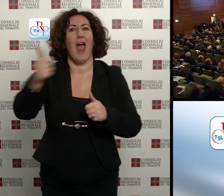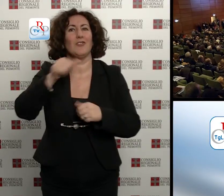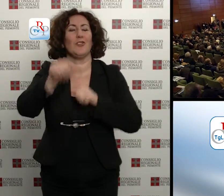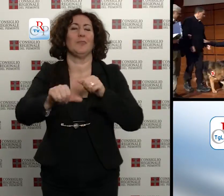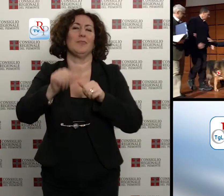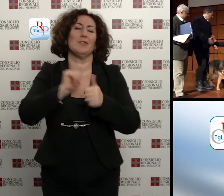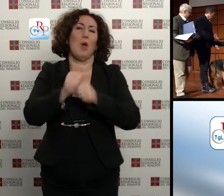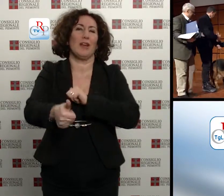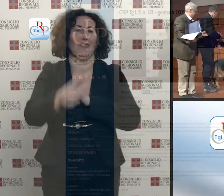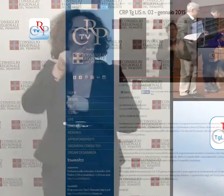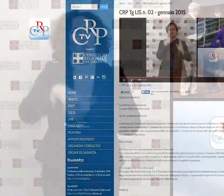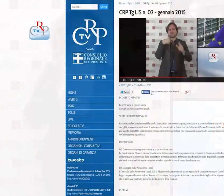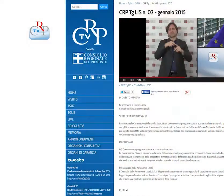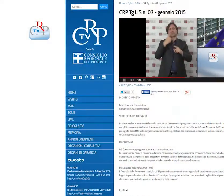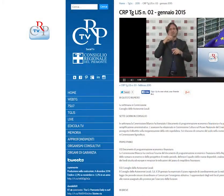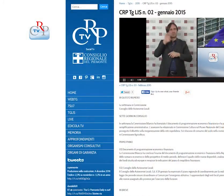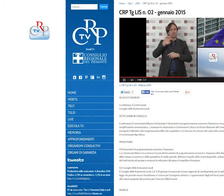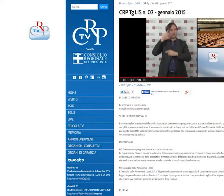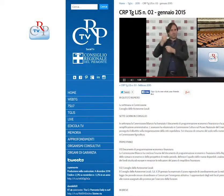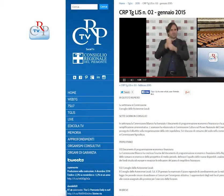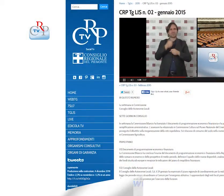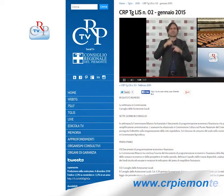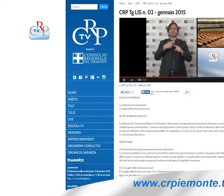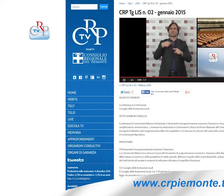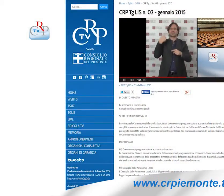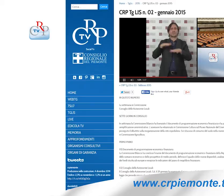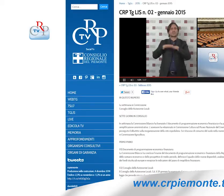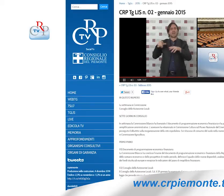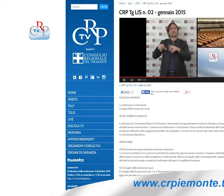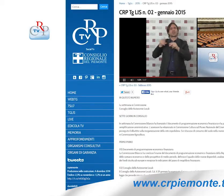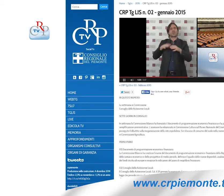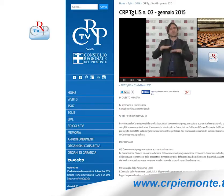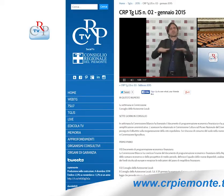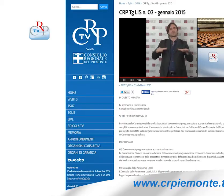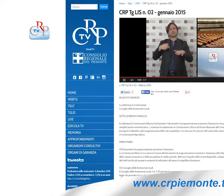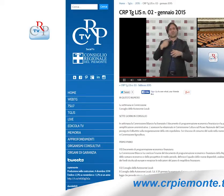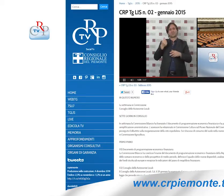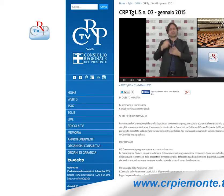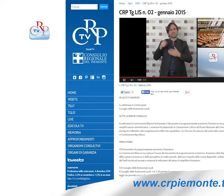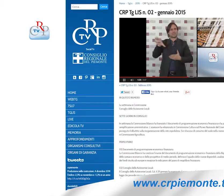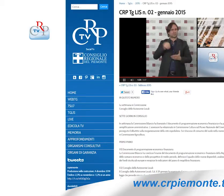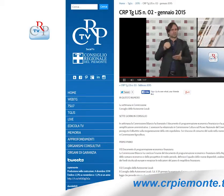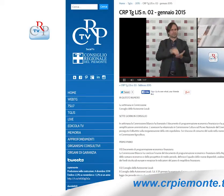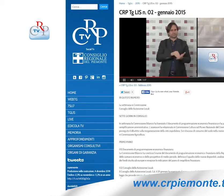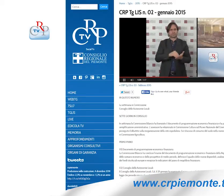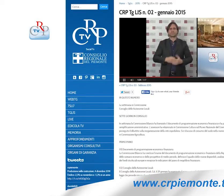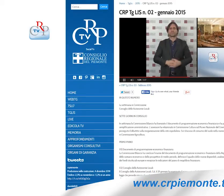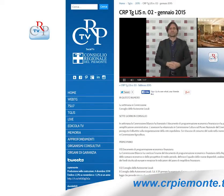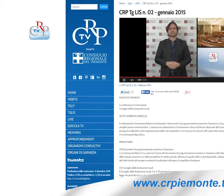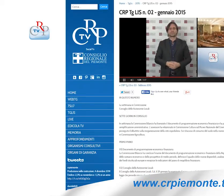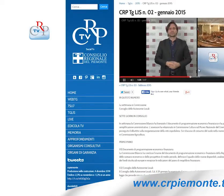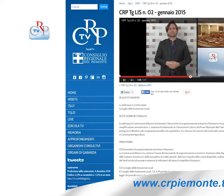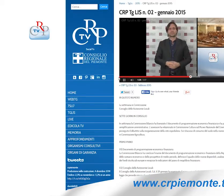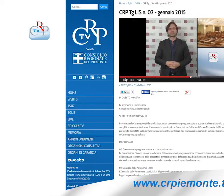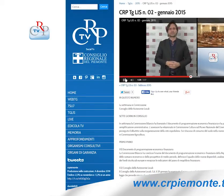'edizione tradotta nella lingua dei segni del settimanale televisivo. Fruibile su sito istituzionale www.crpiemonte.tv